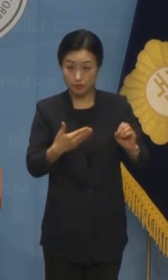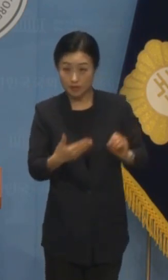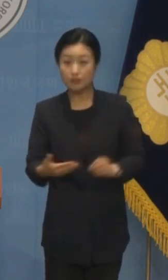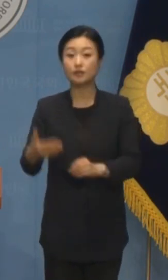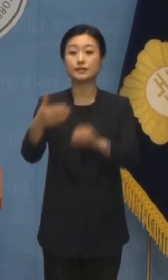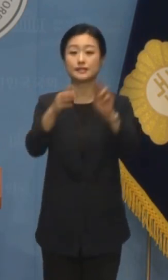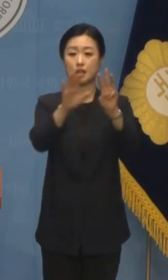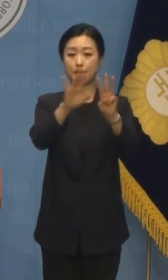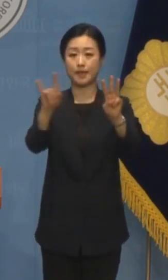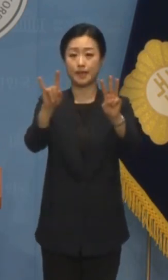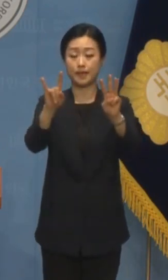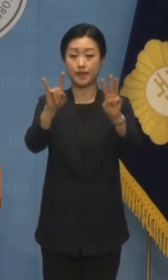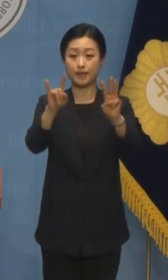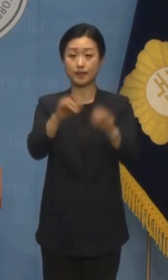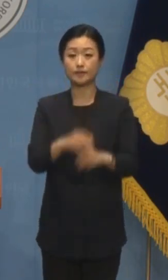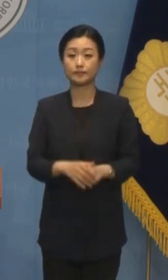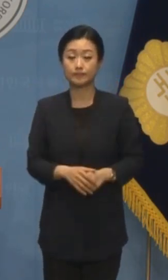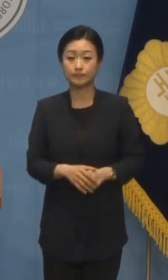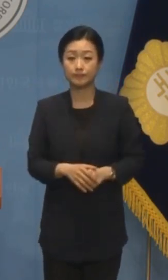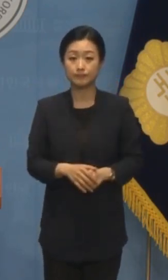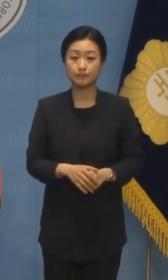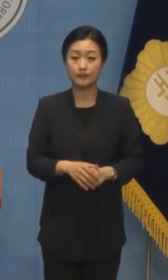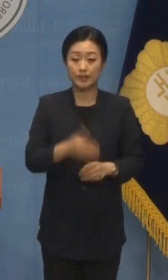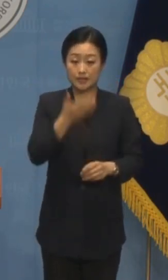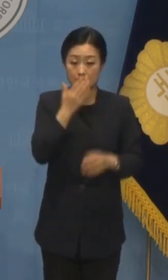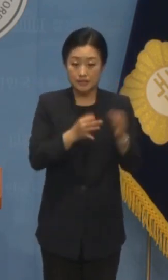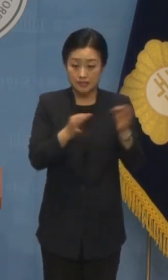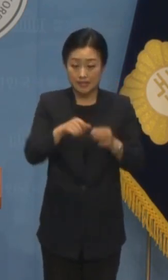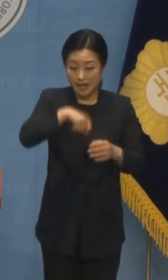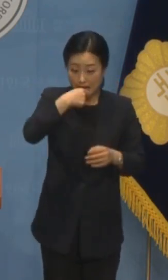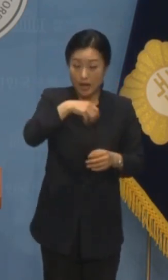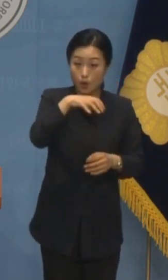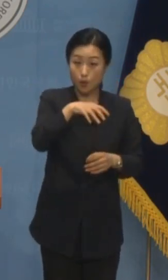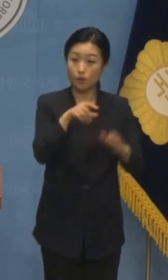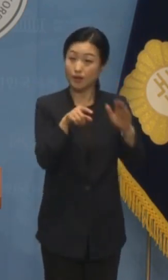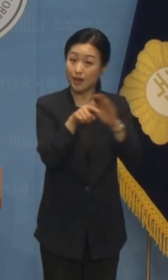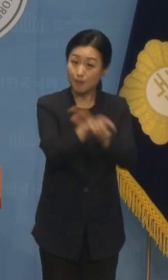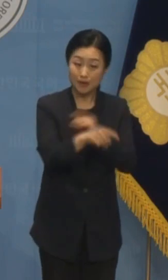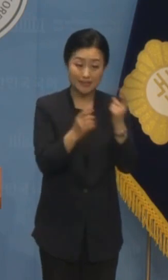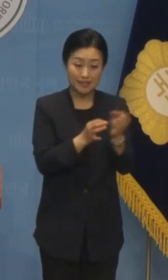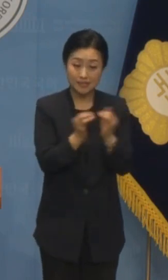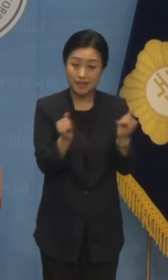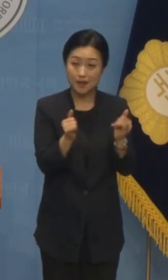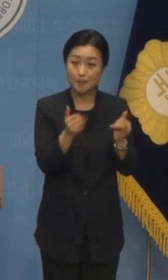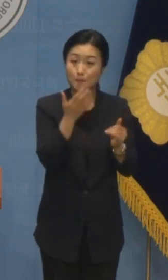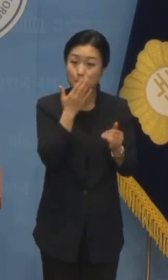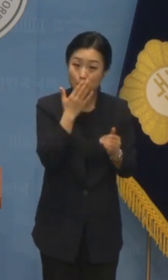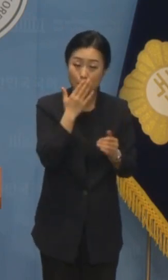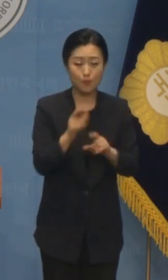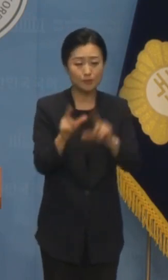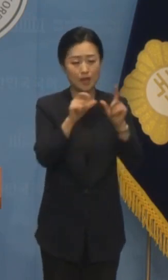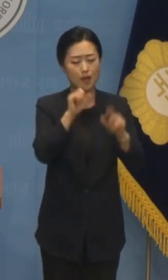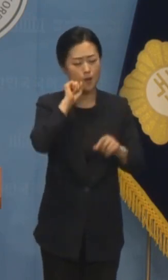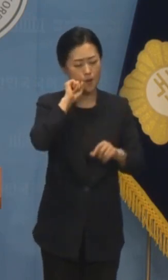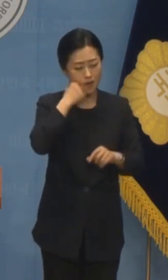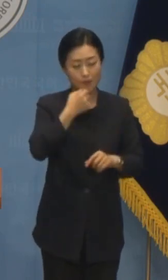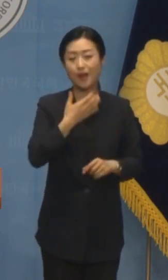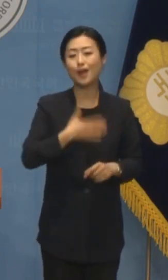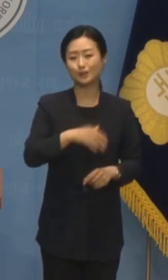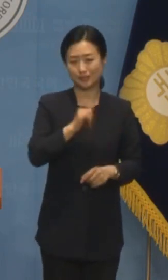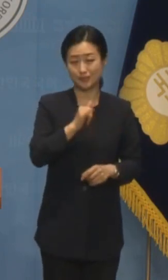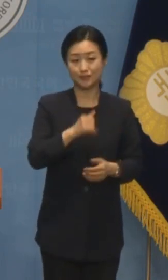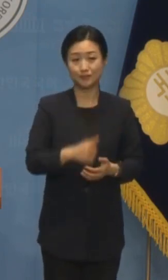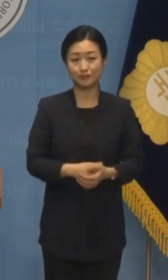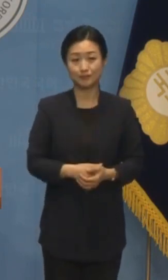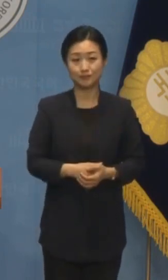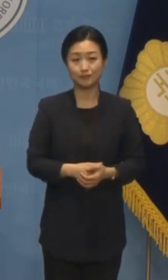넘게 상승했습니다. 식당이 밀집한 번화가를 가보면 자영업자들이 얼마나 힘든지는 그냥 알 수